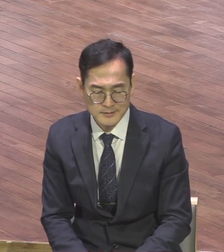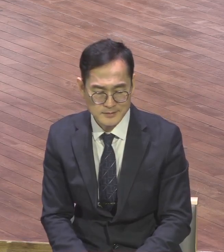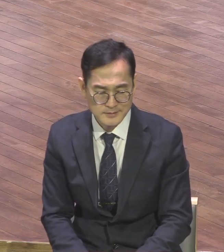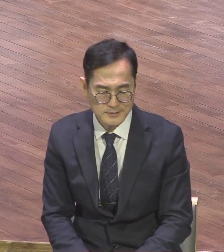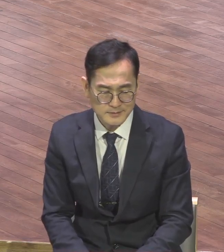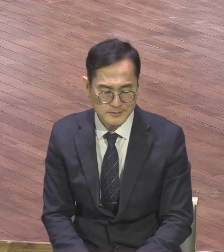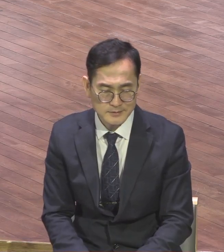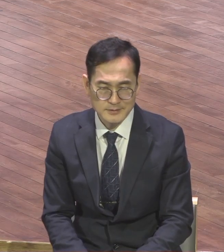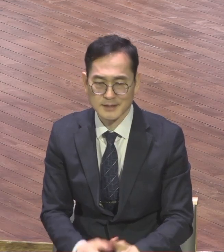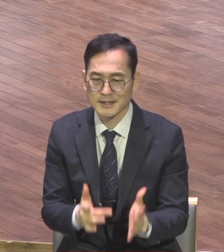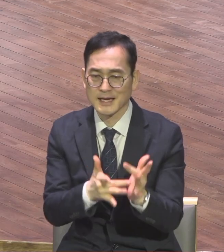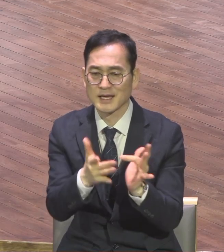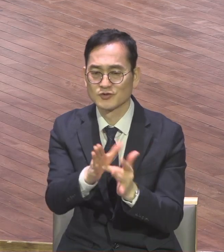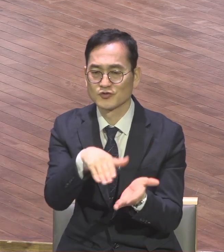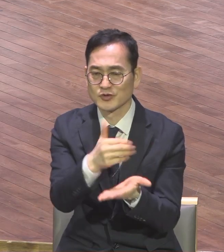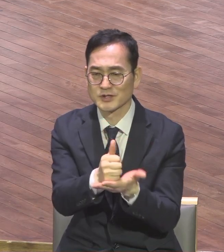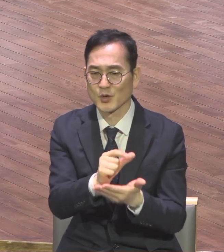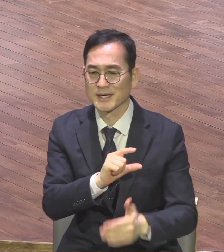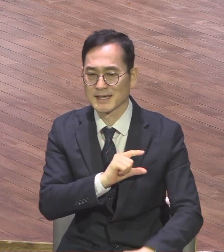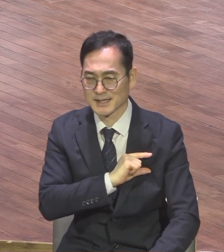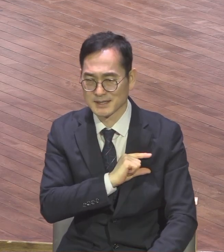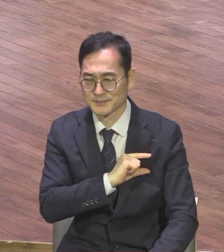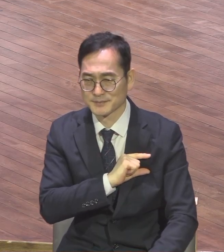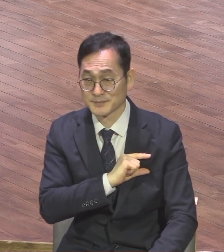아니에요. 예수 그리스도 이름에 능력이 있다.